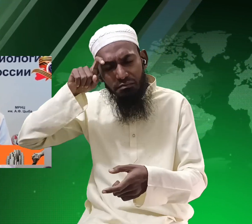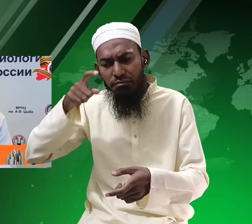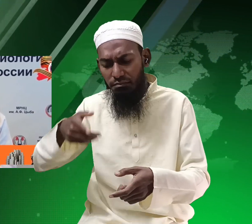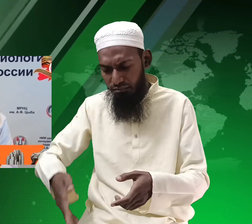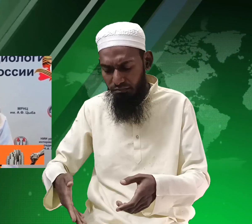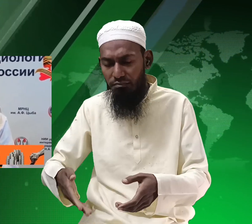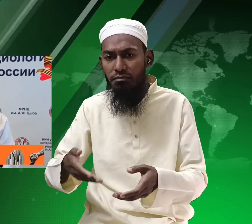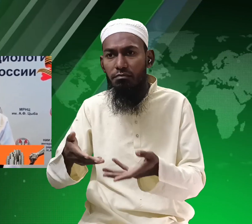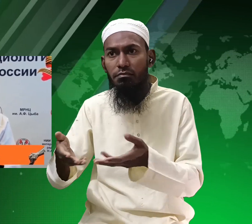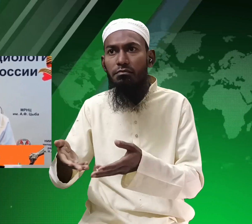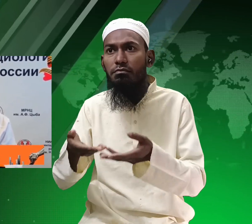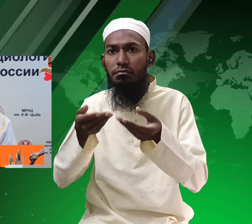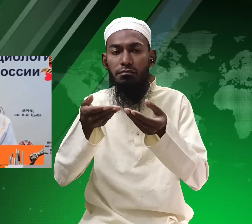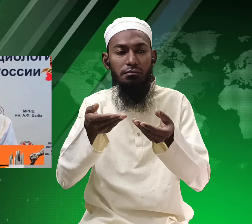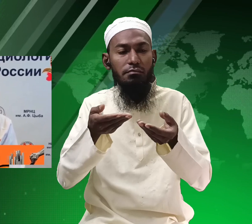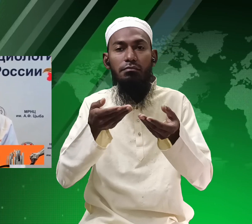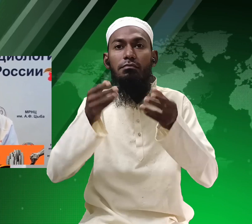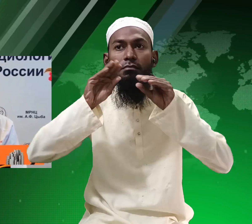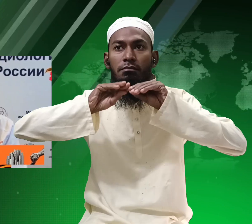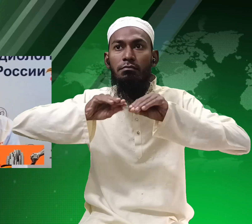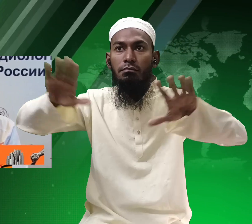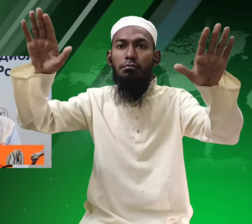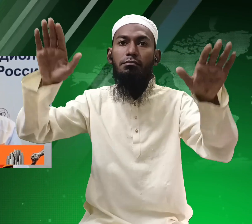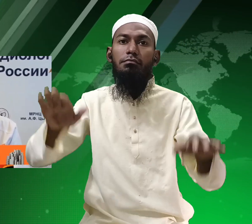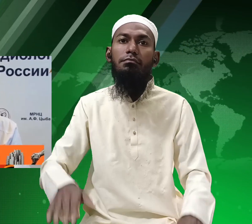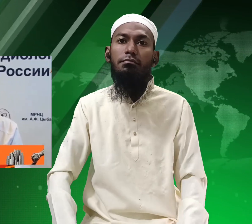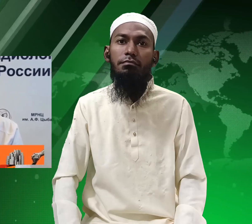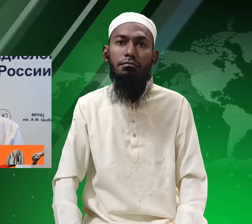তথ্য জানিয়েছেন।